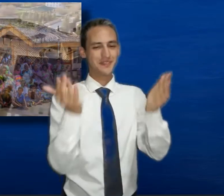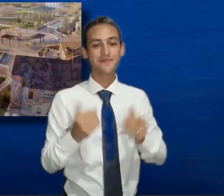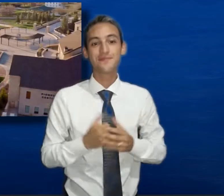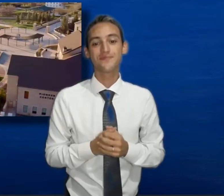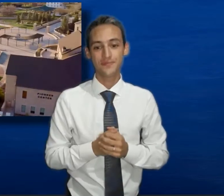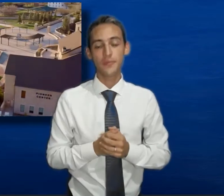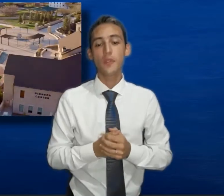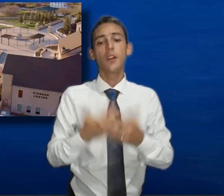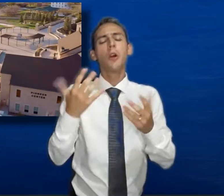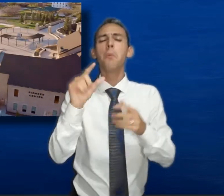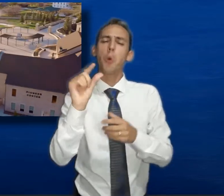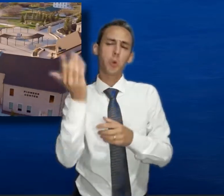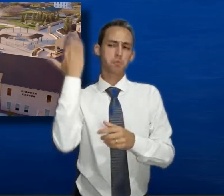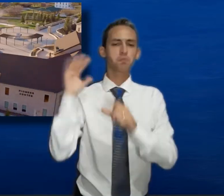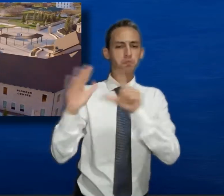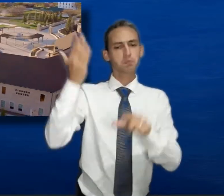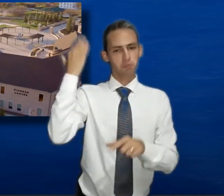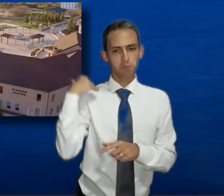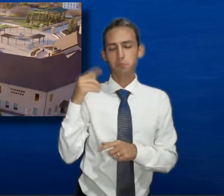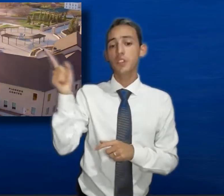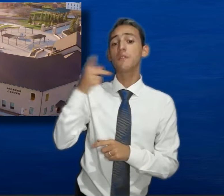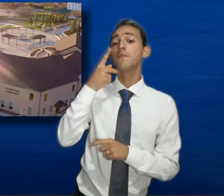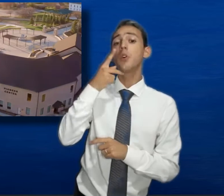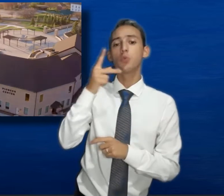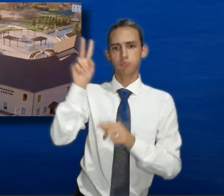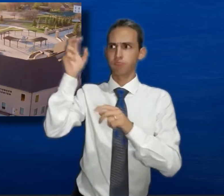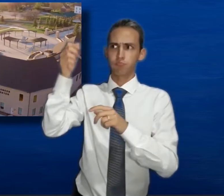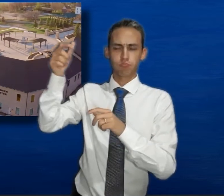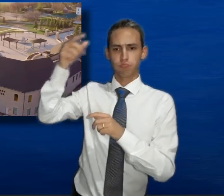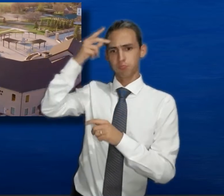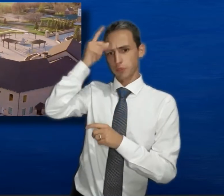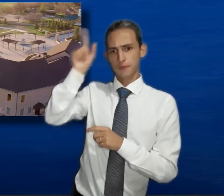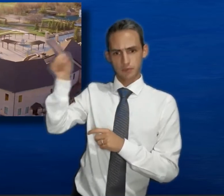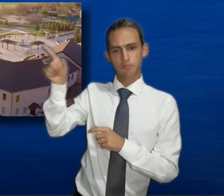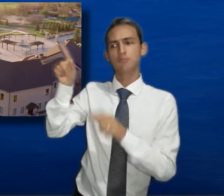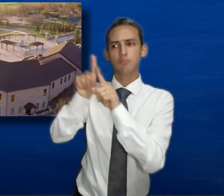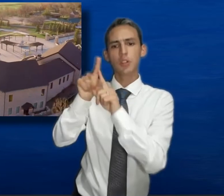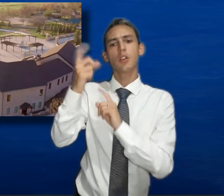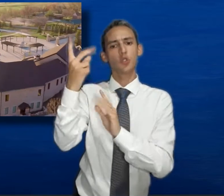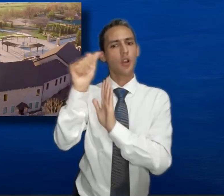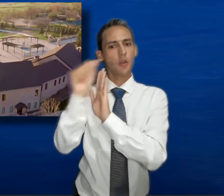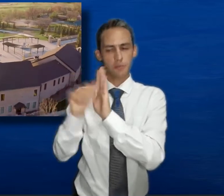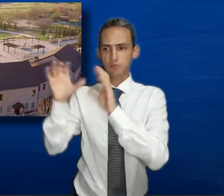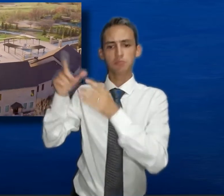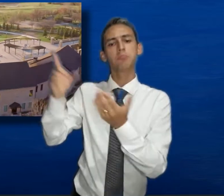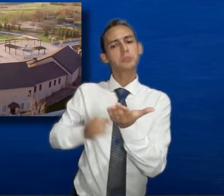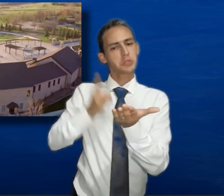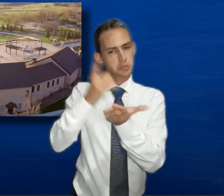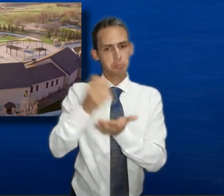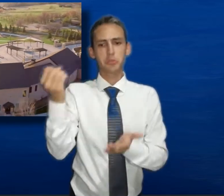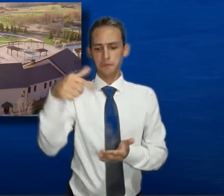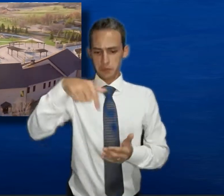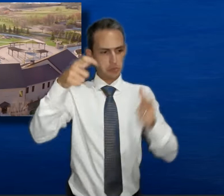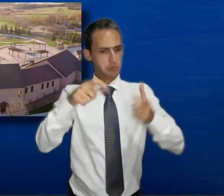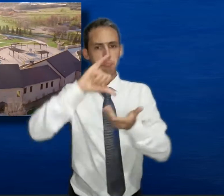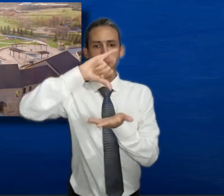abençoariam a vida de santos em todo o mundo. Há apenas algumas semanas, M. Russell Ballard, presidente em exercício do Quórum dos 12